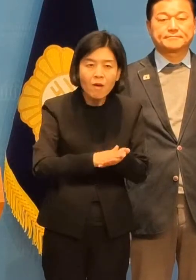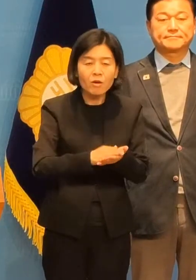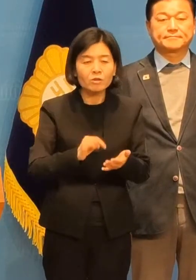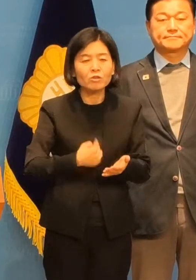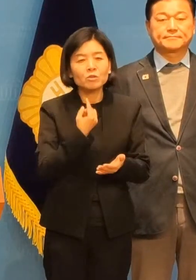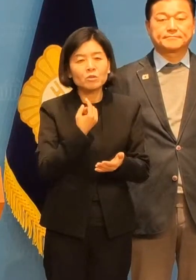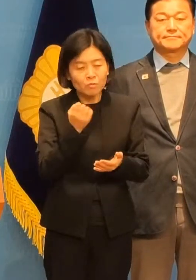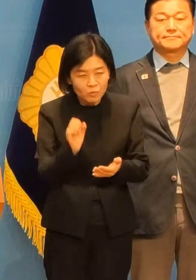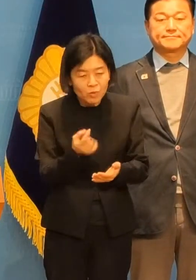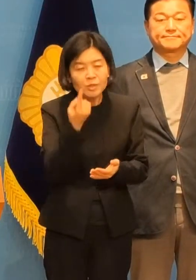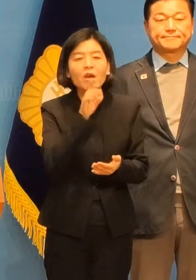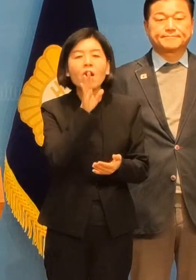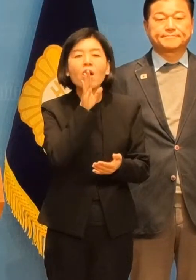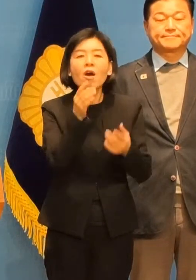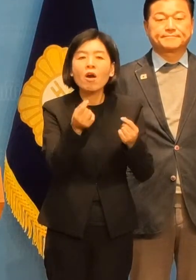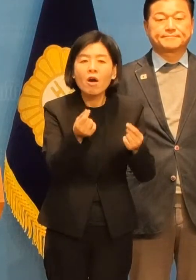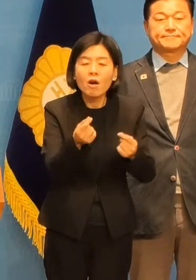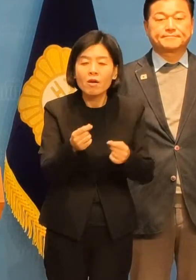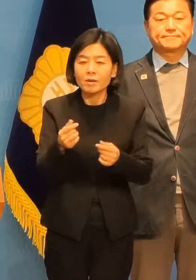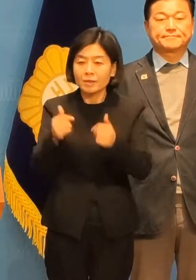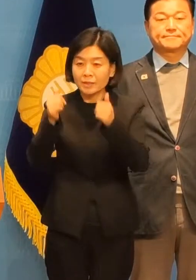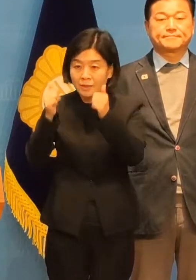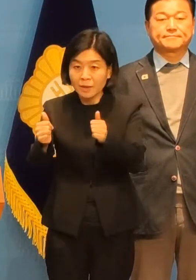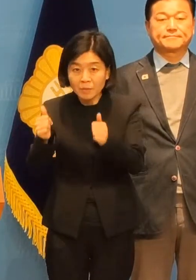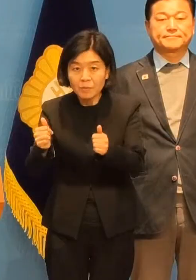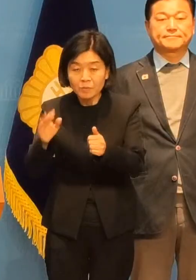자초했다. 그리고 사법부의 개혁은